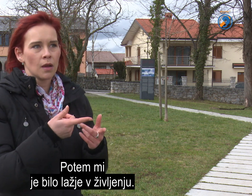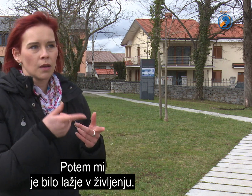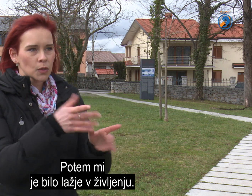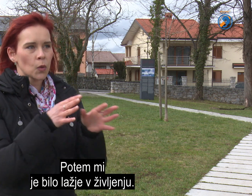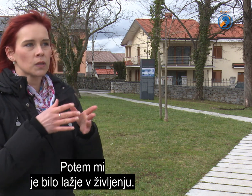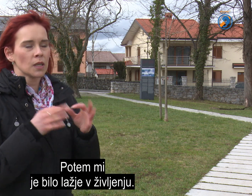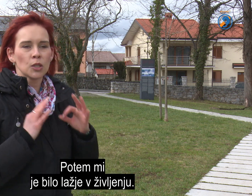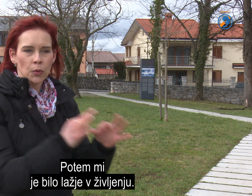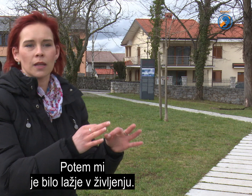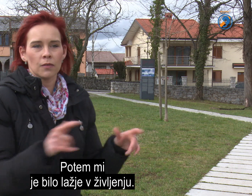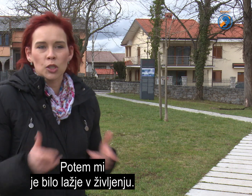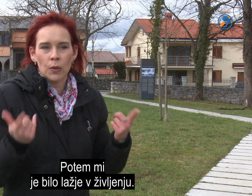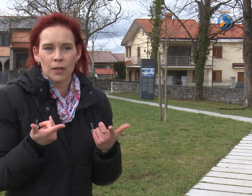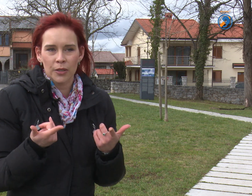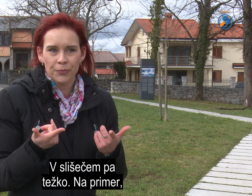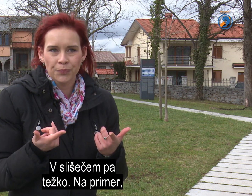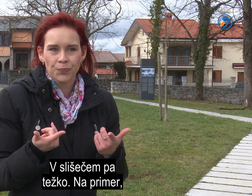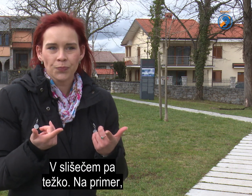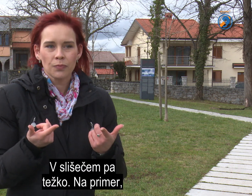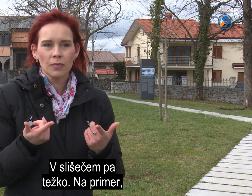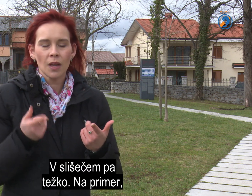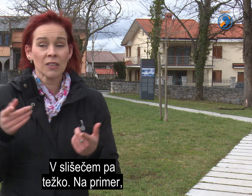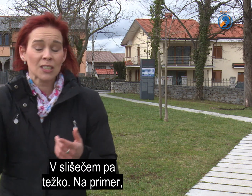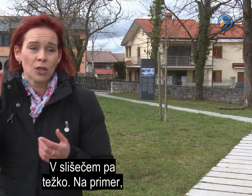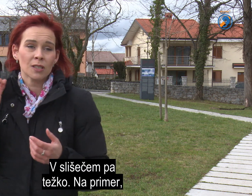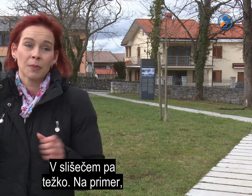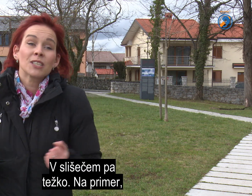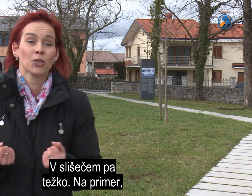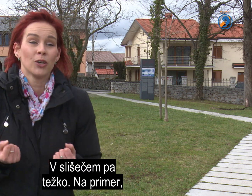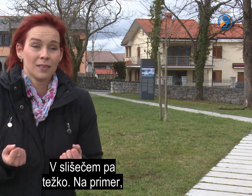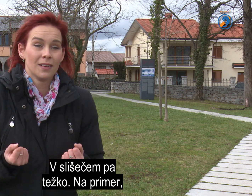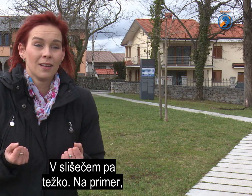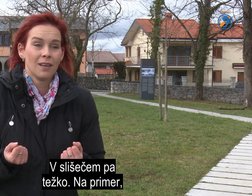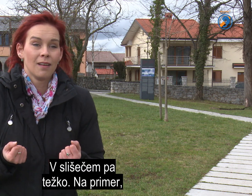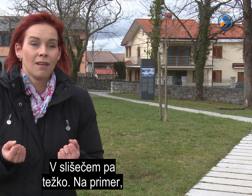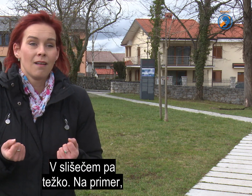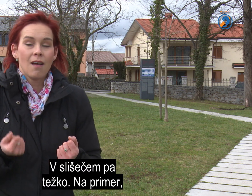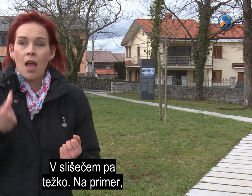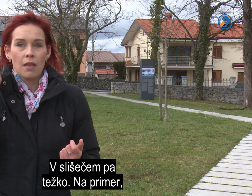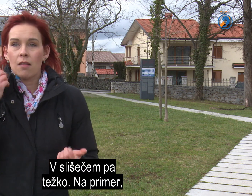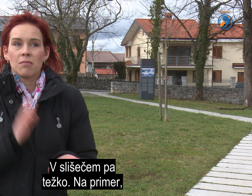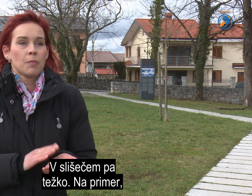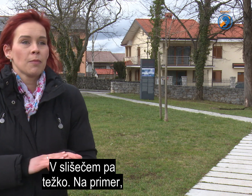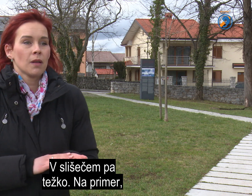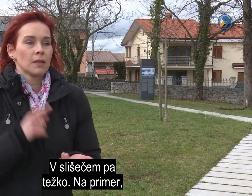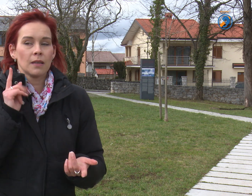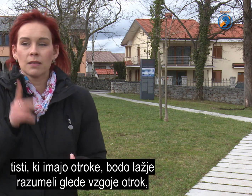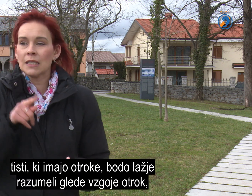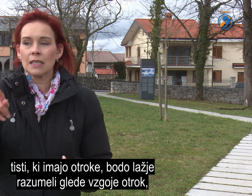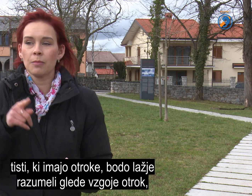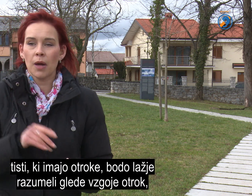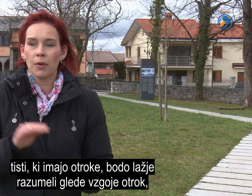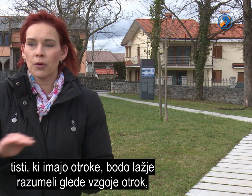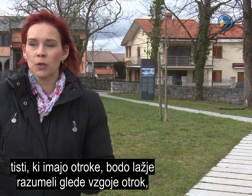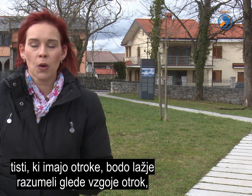tem skozi življenje. V slišečem pa težko. Ja, naprimer,